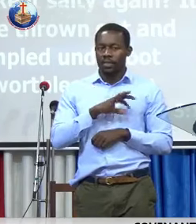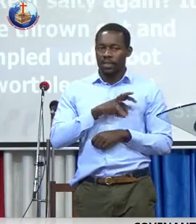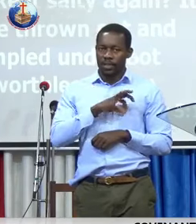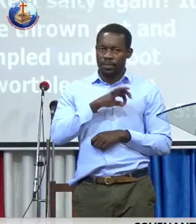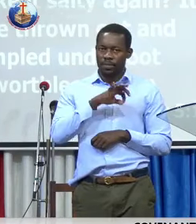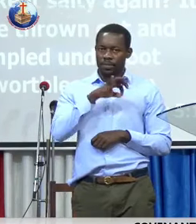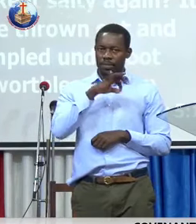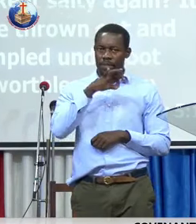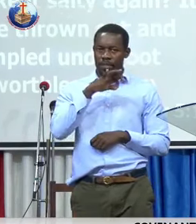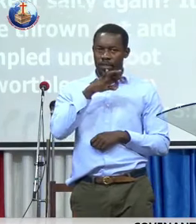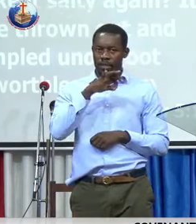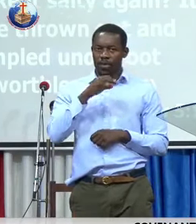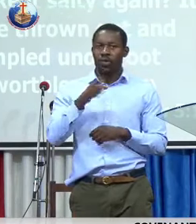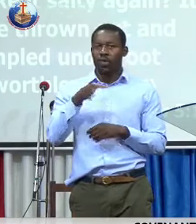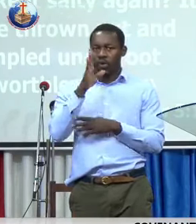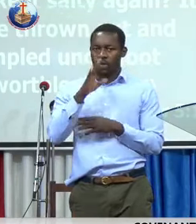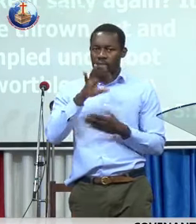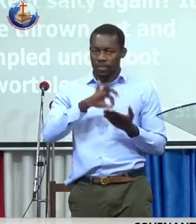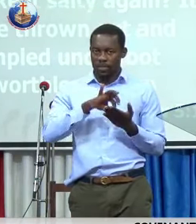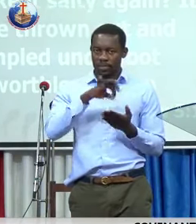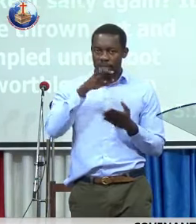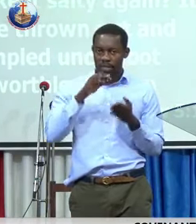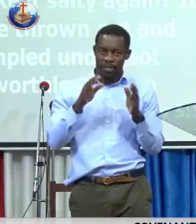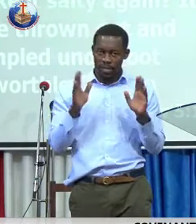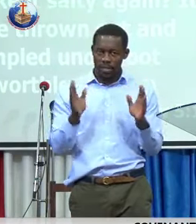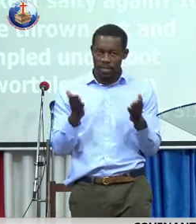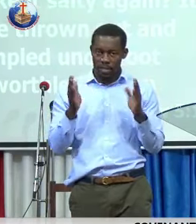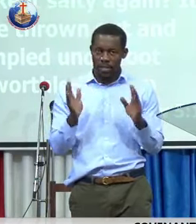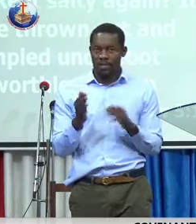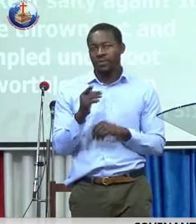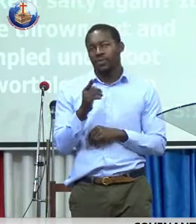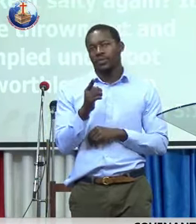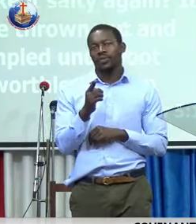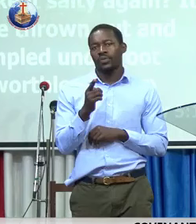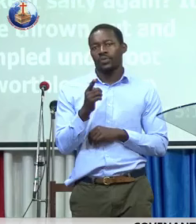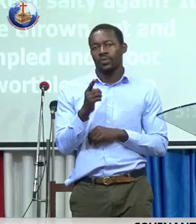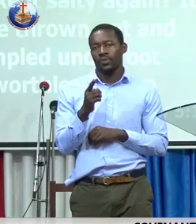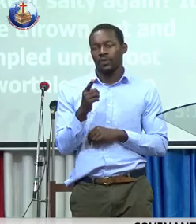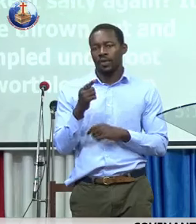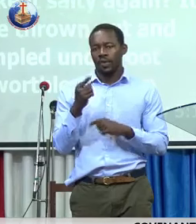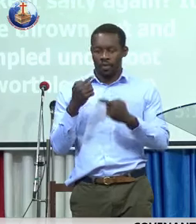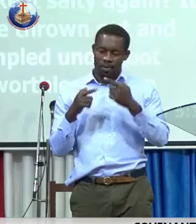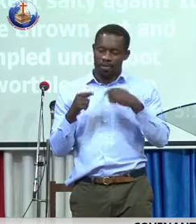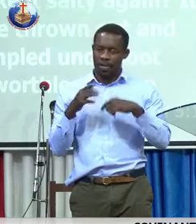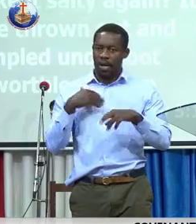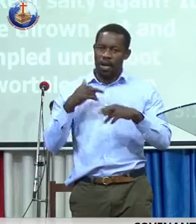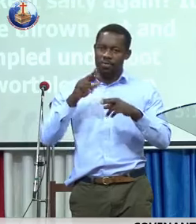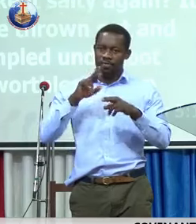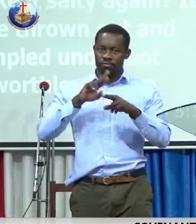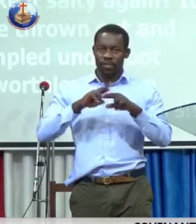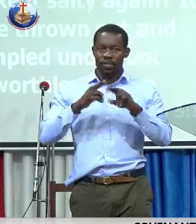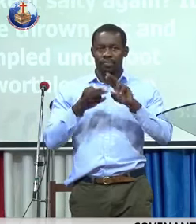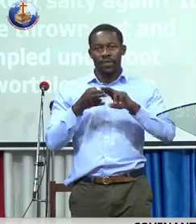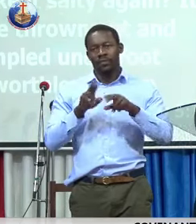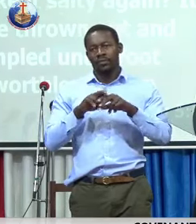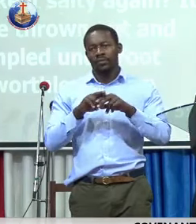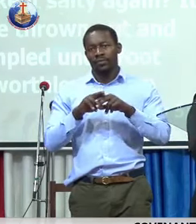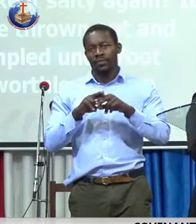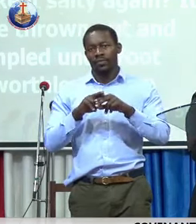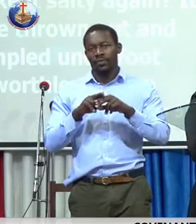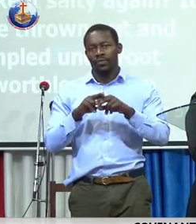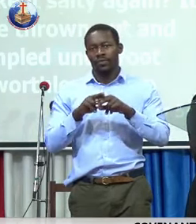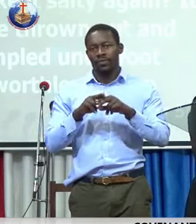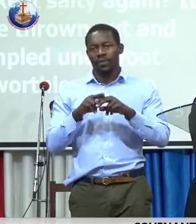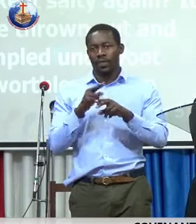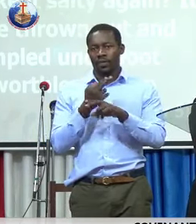roho wa Mungu akikushawishi kuhusiana na hivi vitu, that you come to repentance in God. Kwamba ukapate kutubu mbele